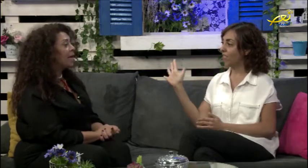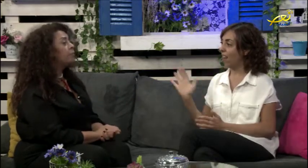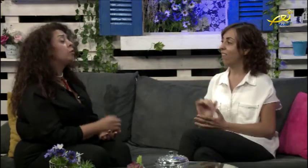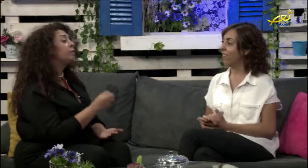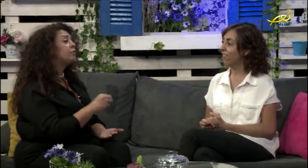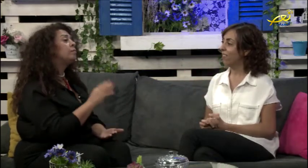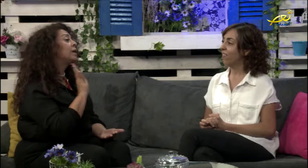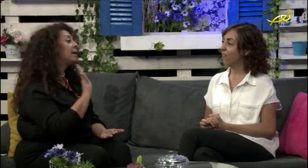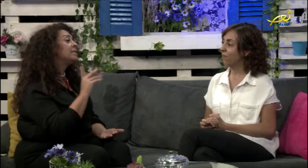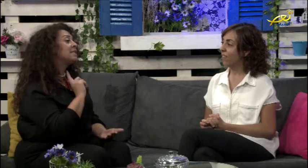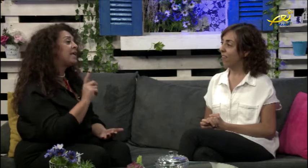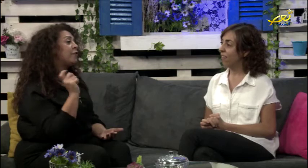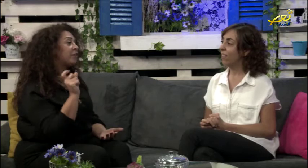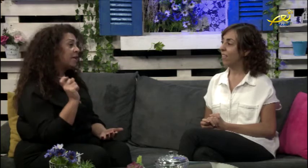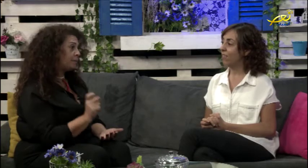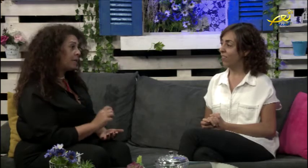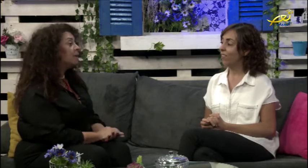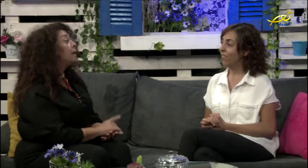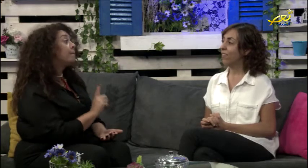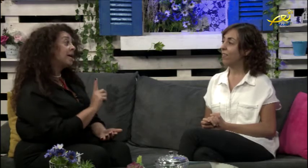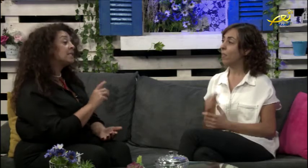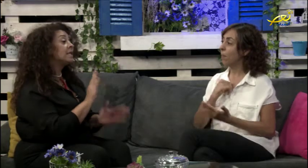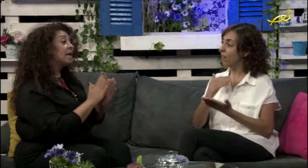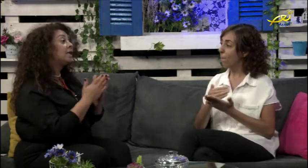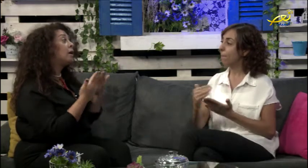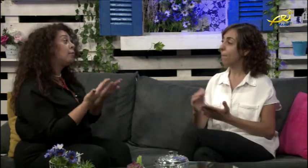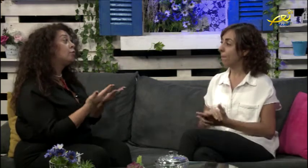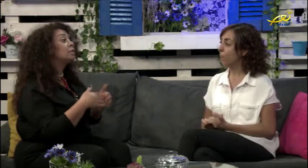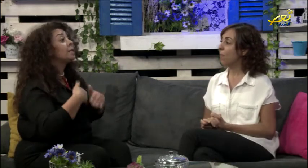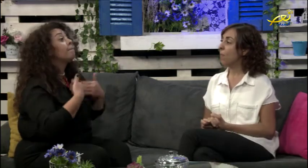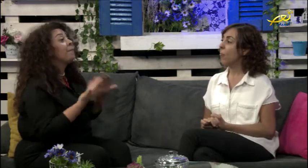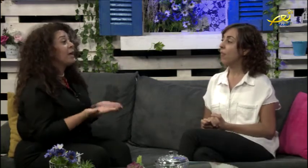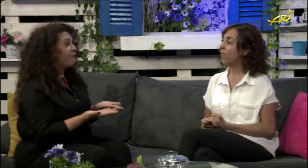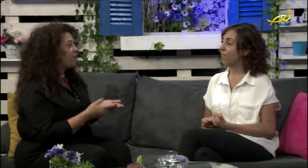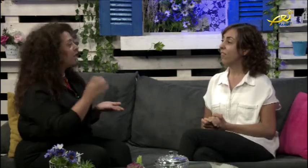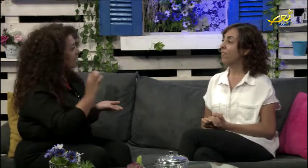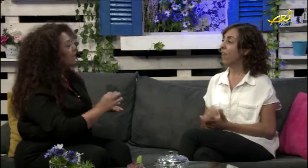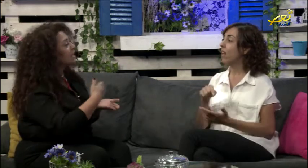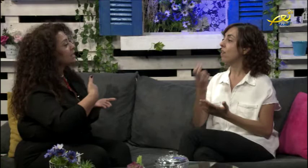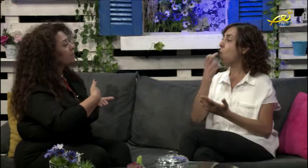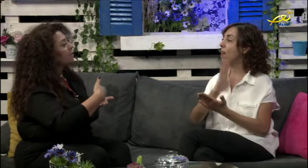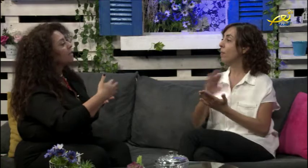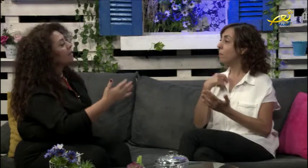بقلبه بضم 5000 كلمة. بس هيدا القاموس ما بكفي، لازم